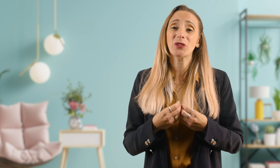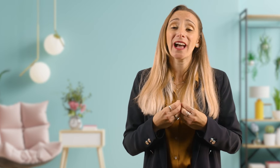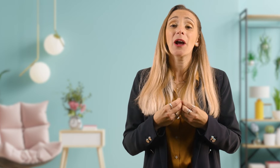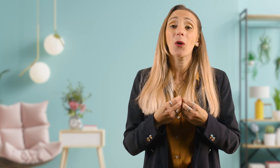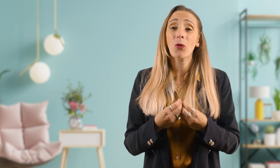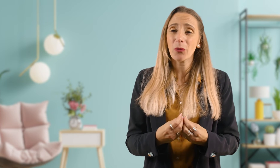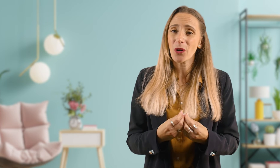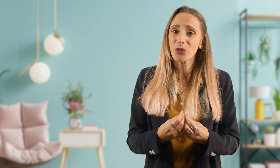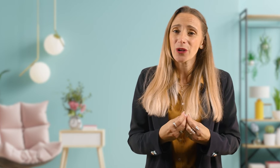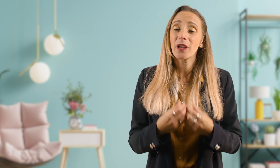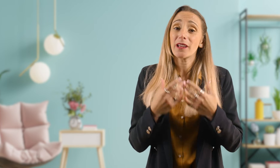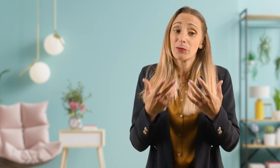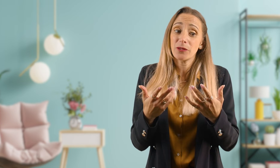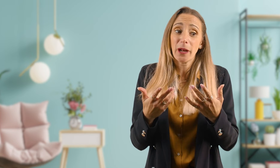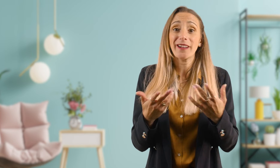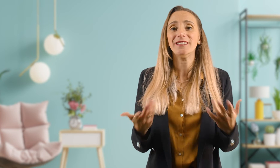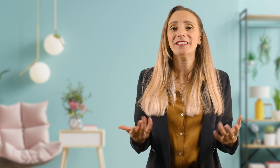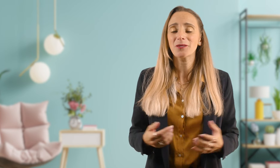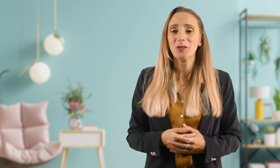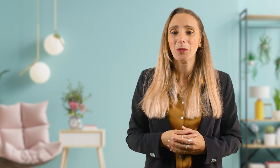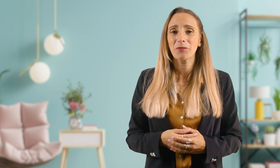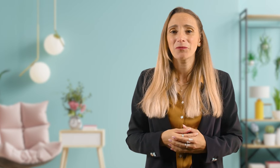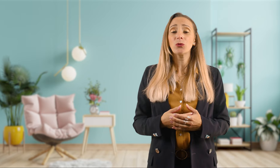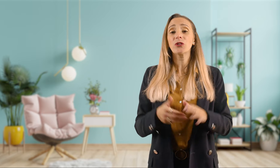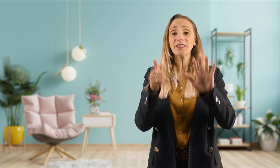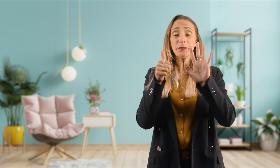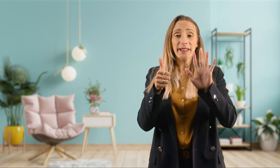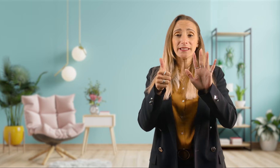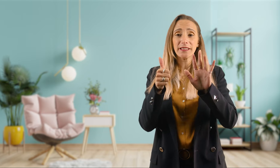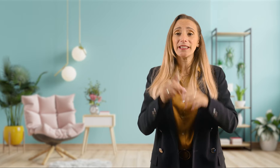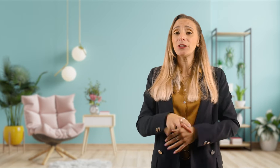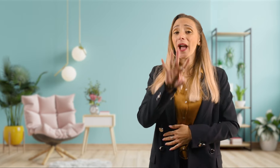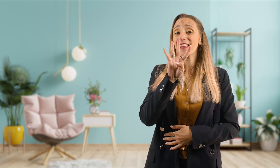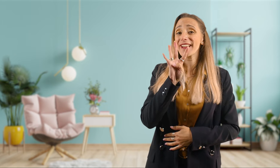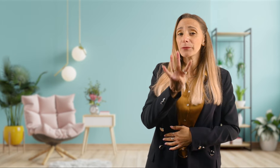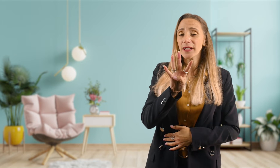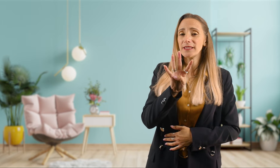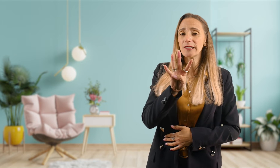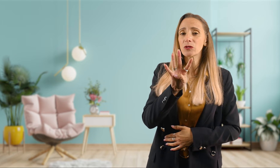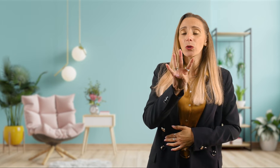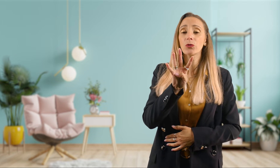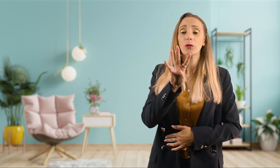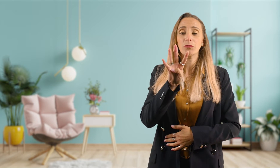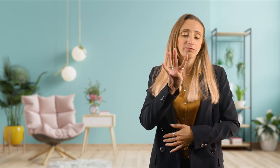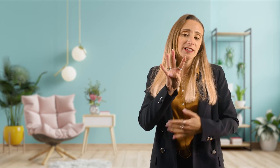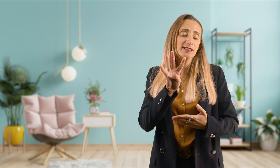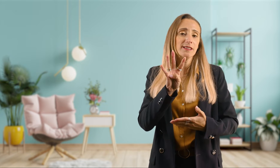la comprendre et puis de la pratiquer ensemble. Donc dans ces 6 parties, il y aura 4 parties qui seront destinées